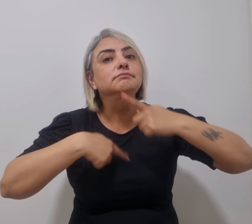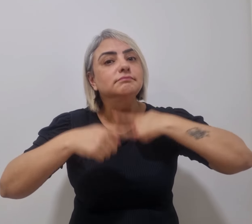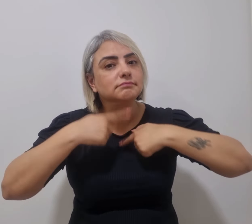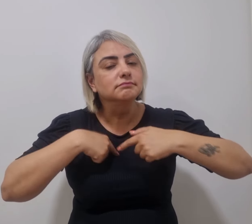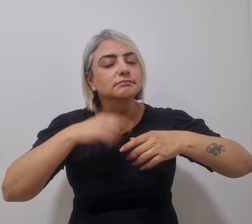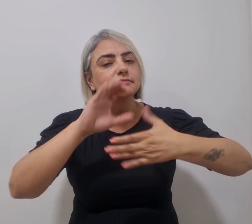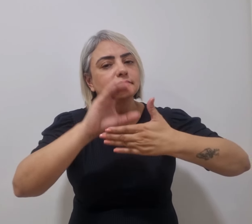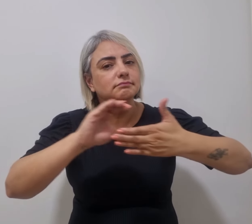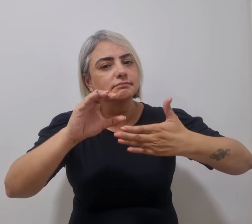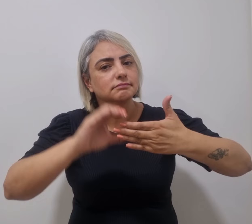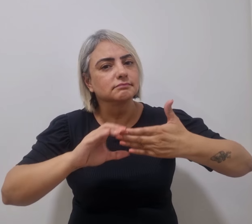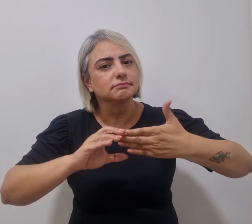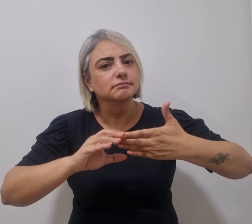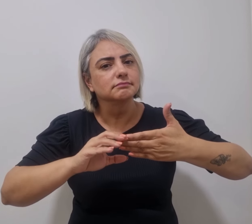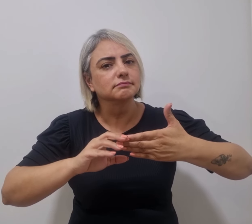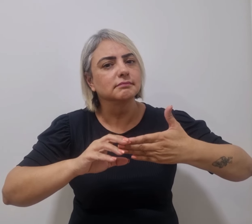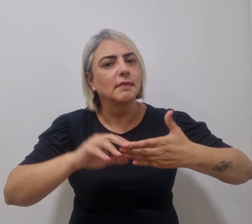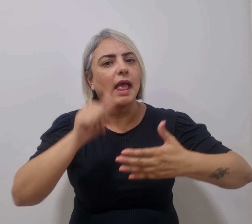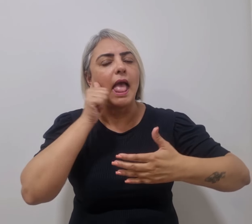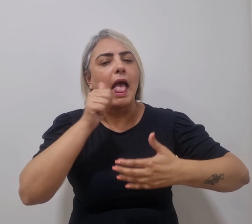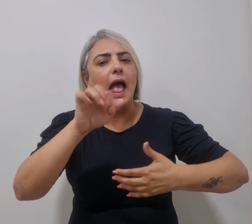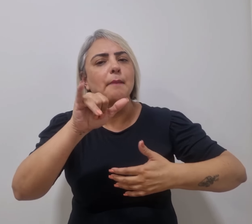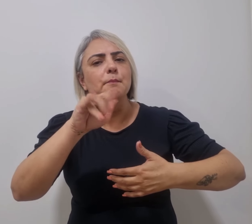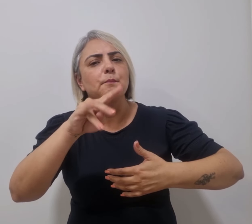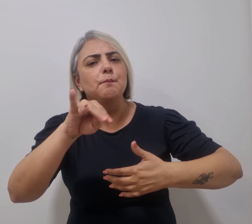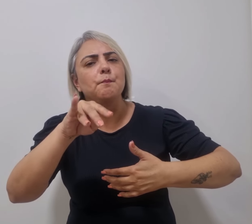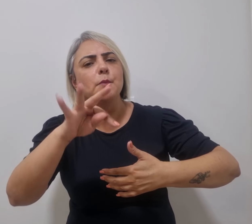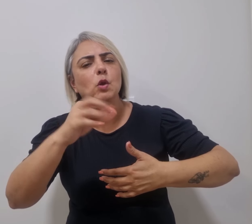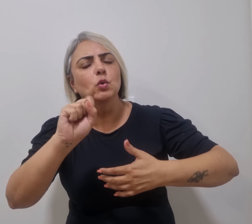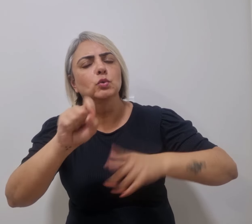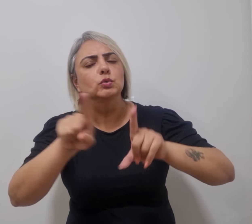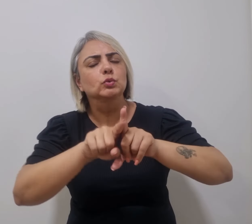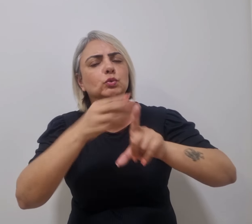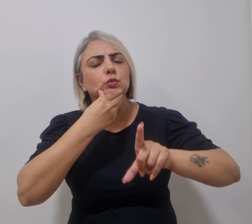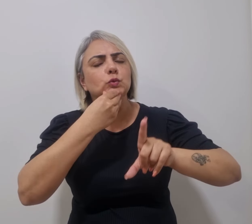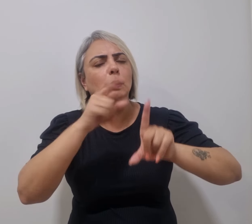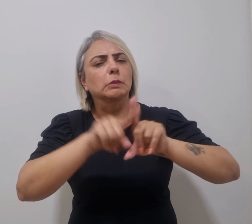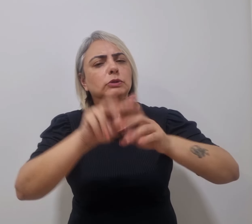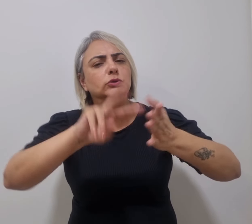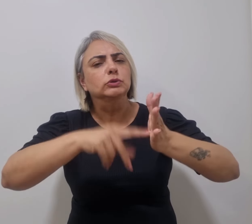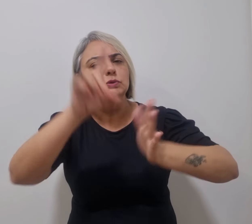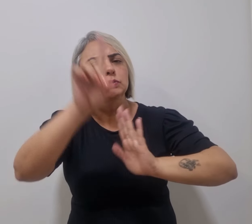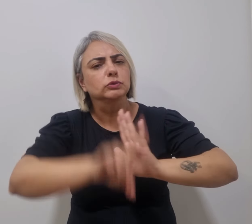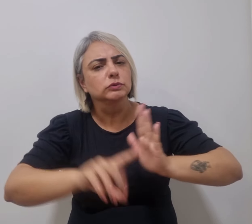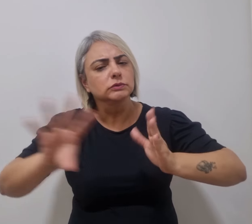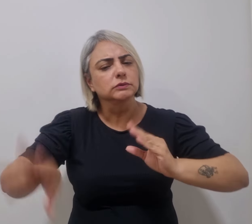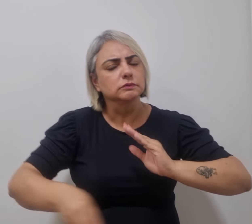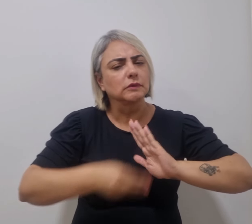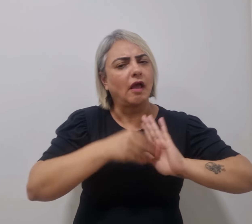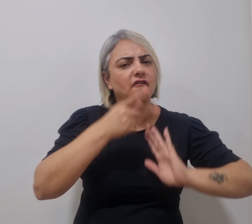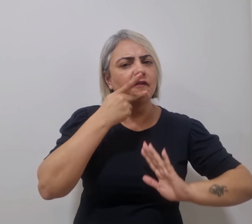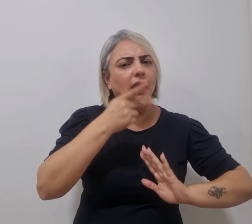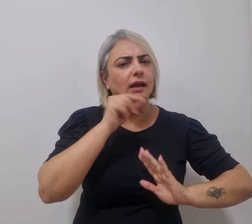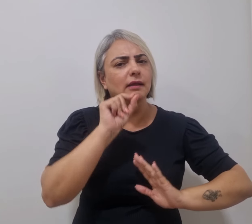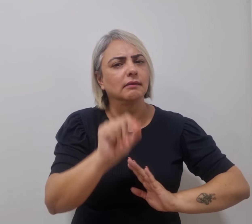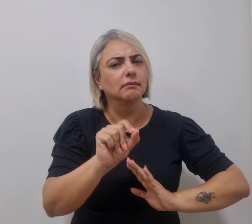A Milton Cayana, também diretor do sindicato, complementa dizendo que o